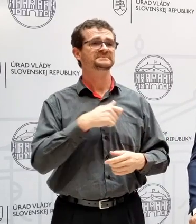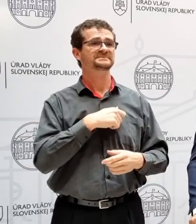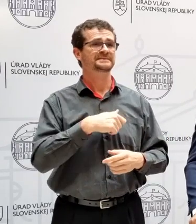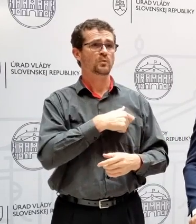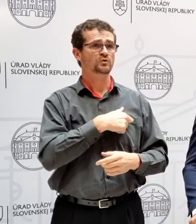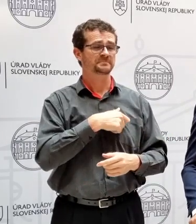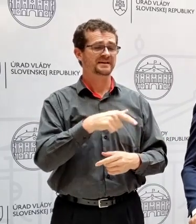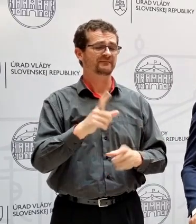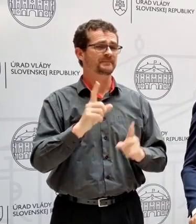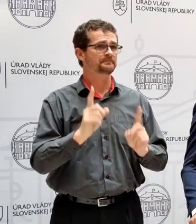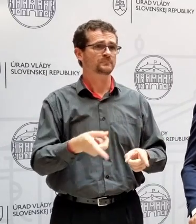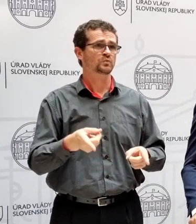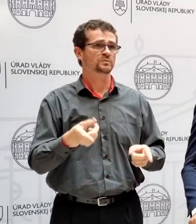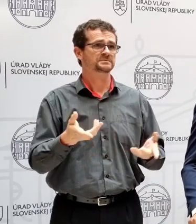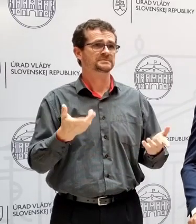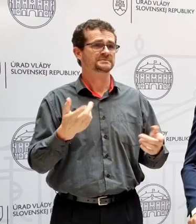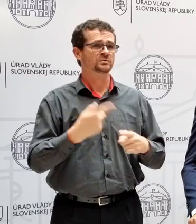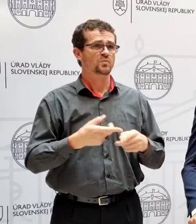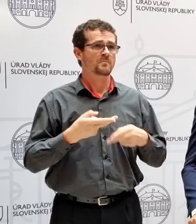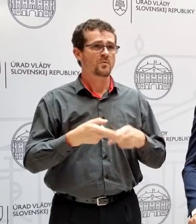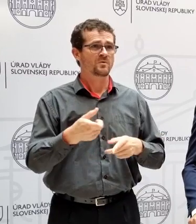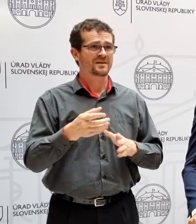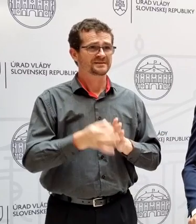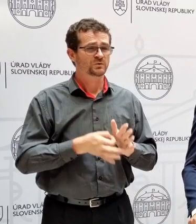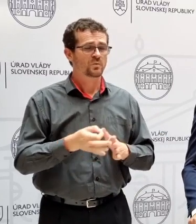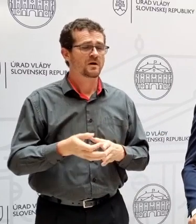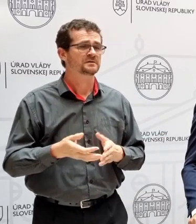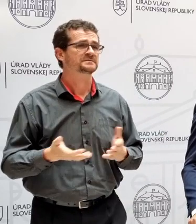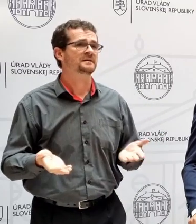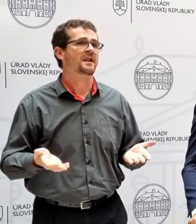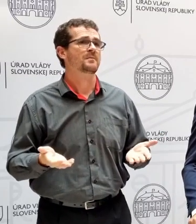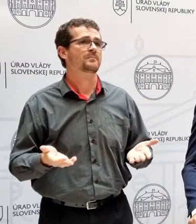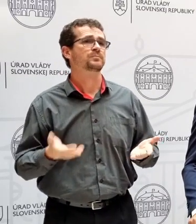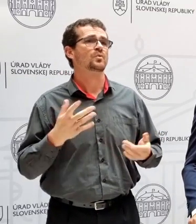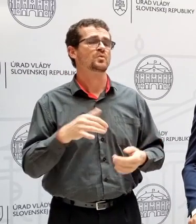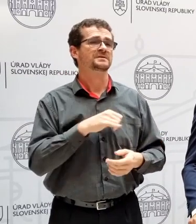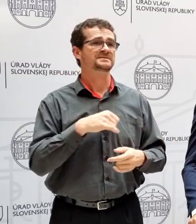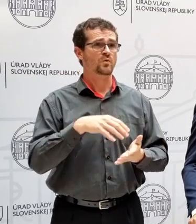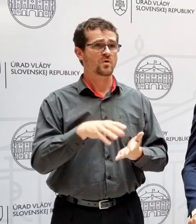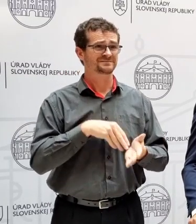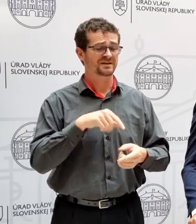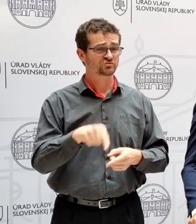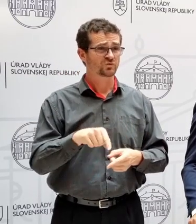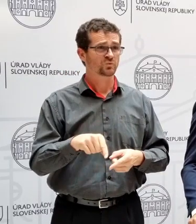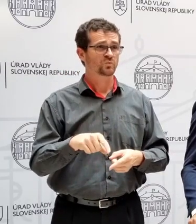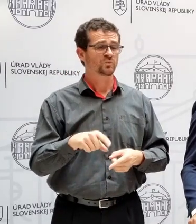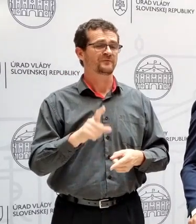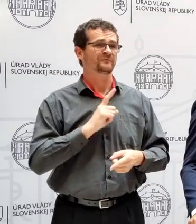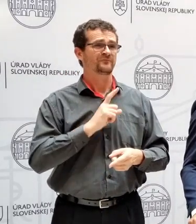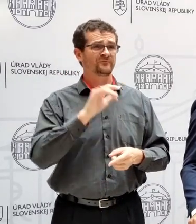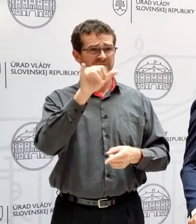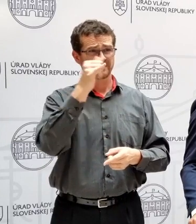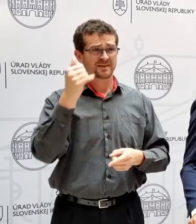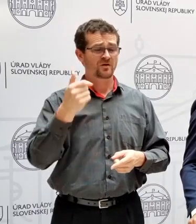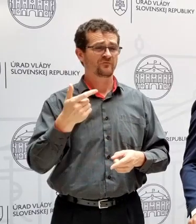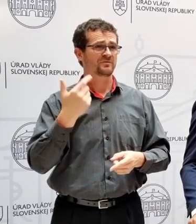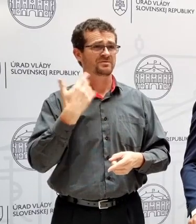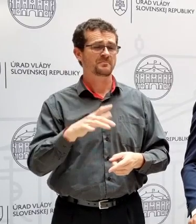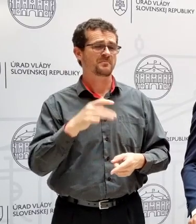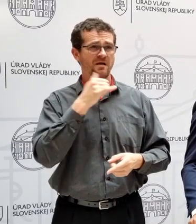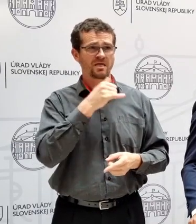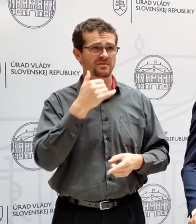samosprávy budú musieť pomôcť tejto situácii, lebo to samo na začiatku v tom svojom názve nemajú